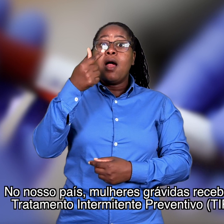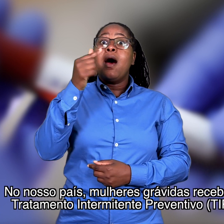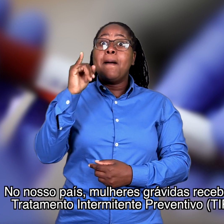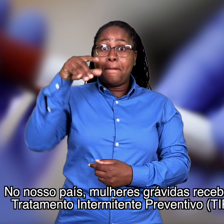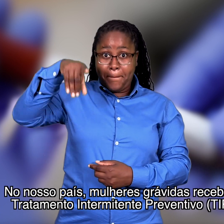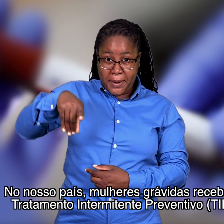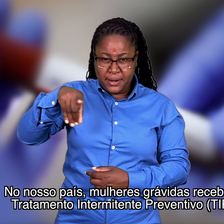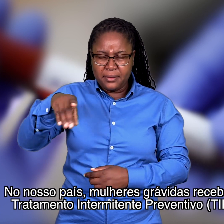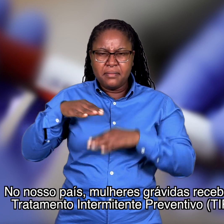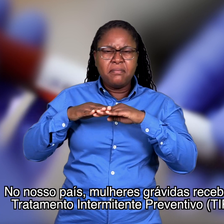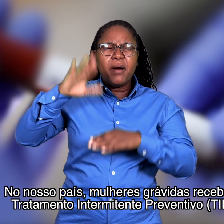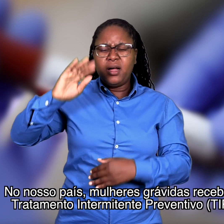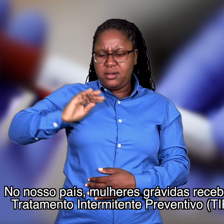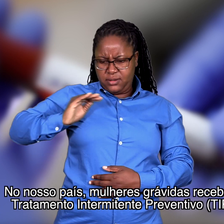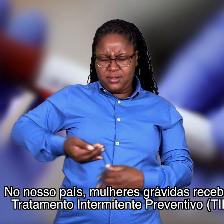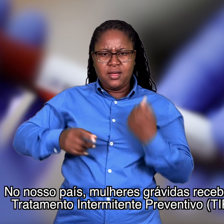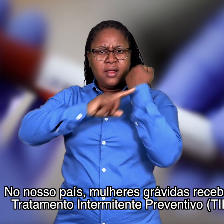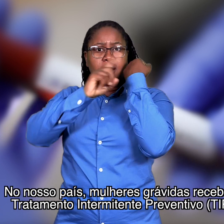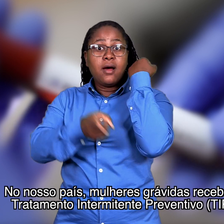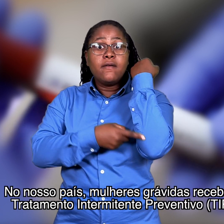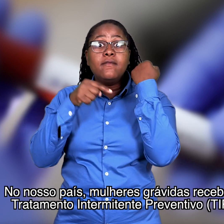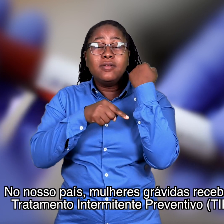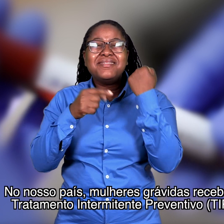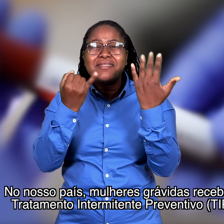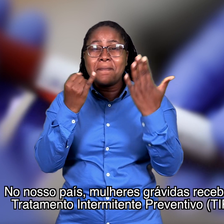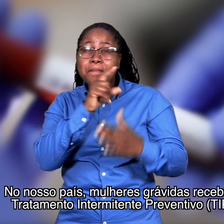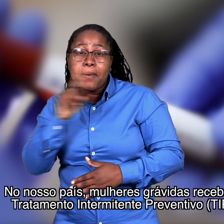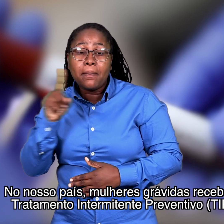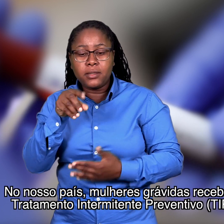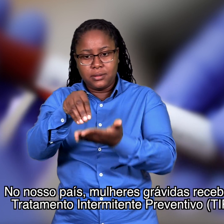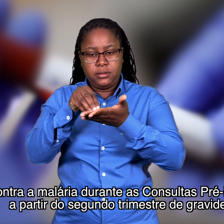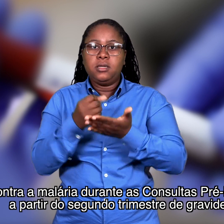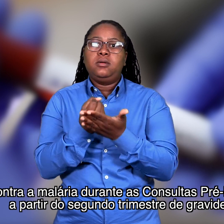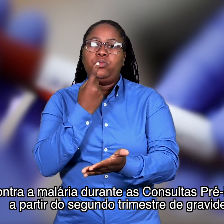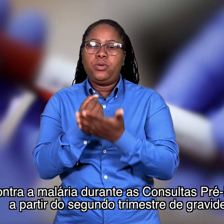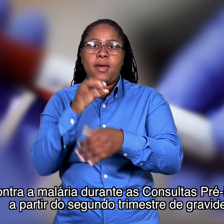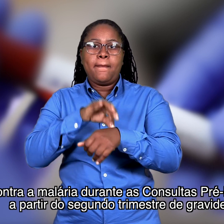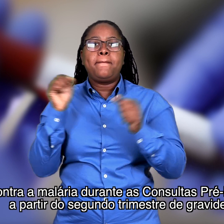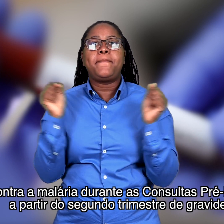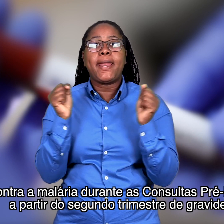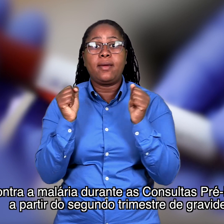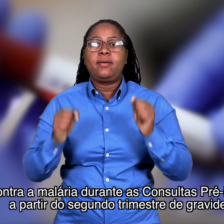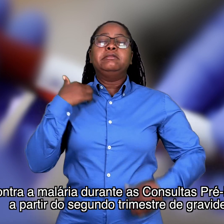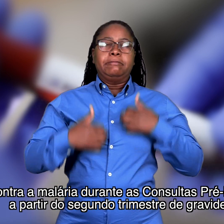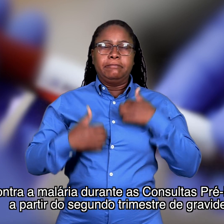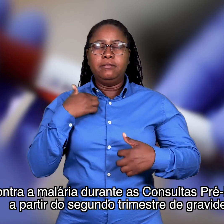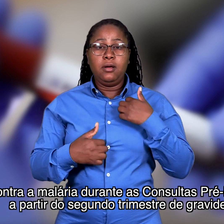mulheres grávidas recebem tratamento intermitente preventivo, tipo, contra a malária durante as consultas pré-natal,